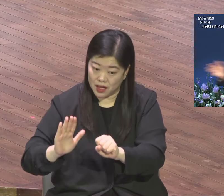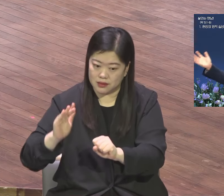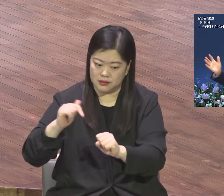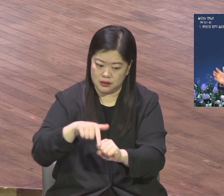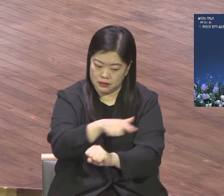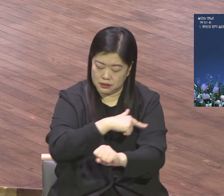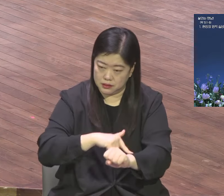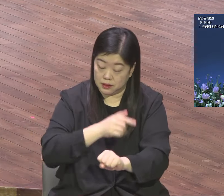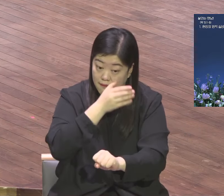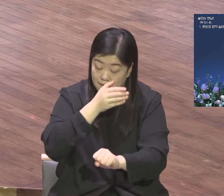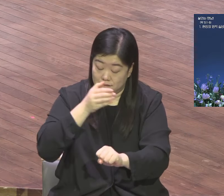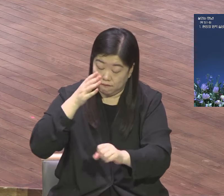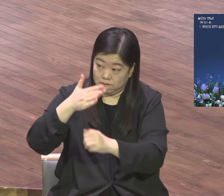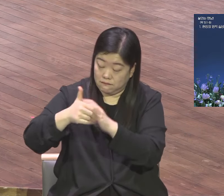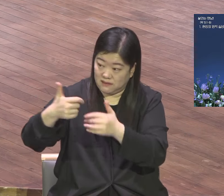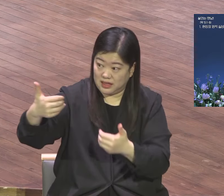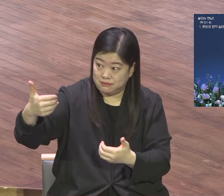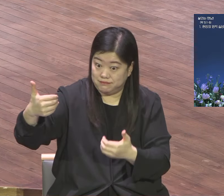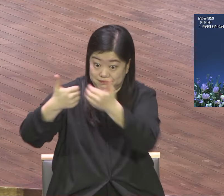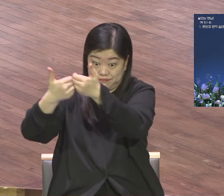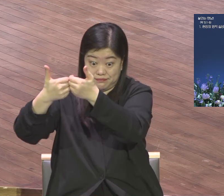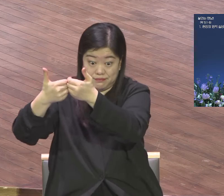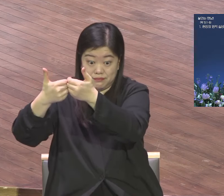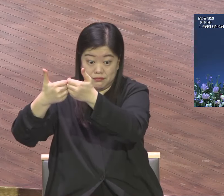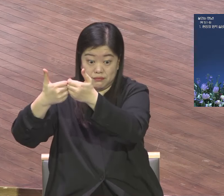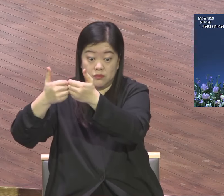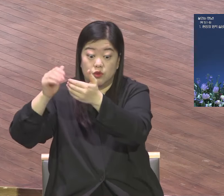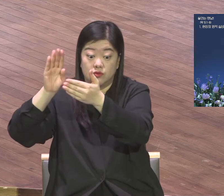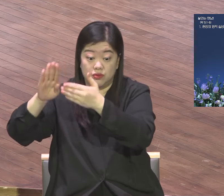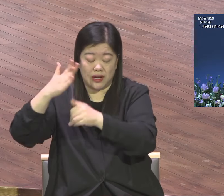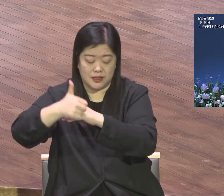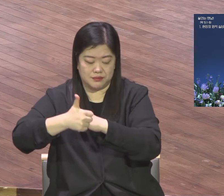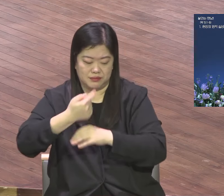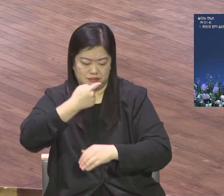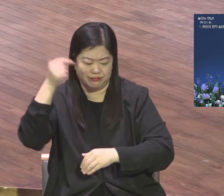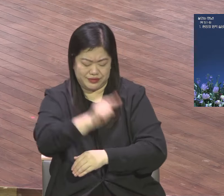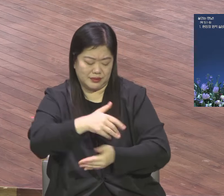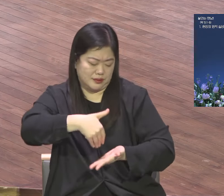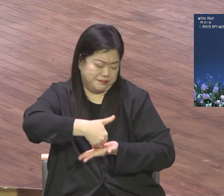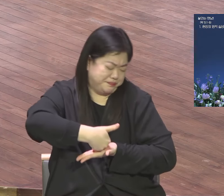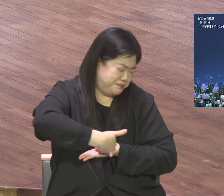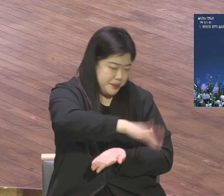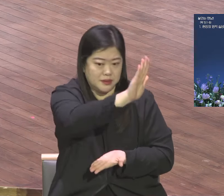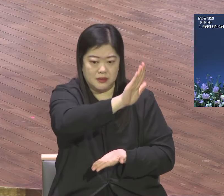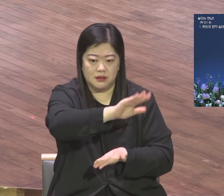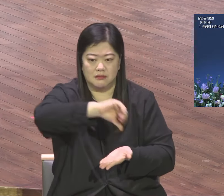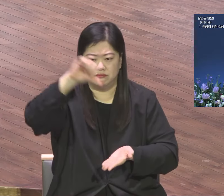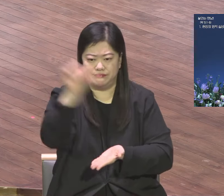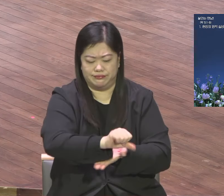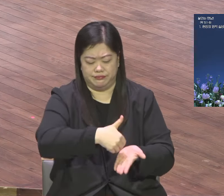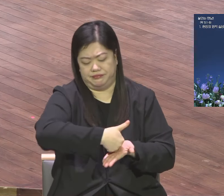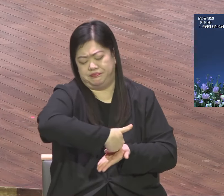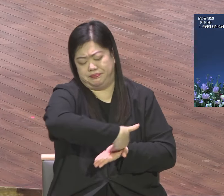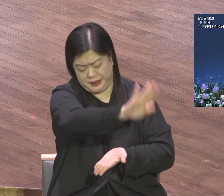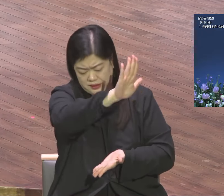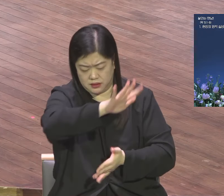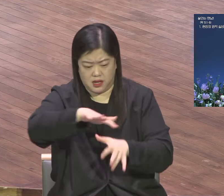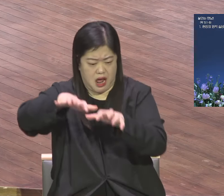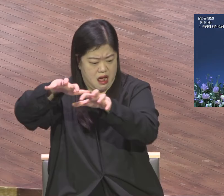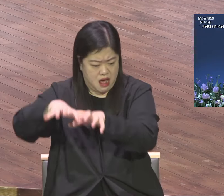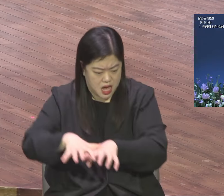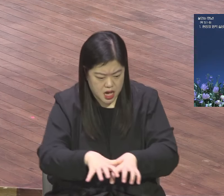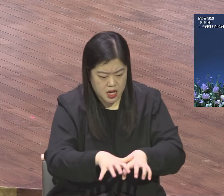다 쫓겨나 버렸어요. 어디로? 땅으로 쫓겨났어. 지구로 쫓겨났다고. 계시록 12장